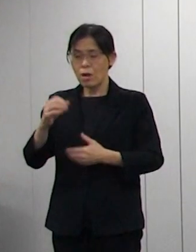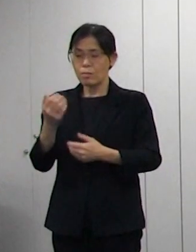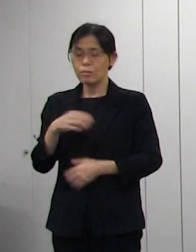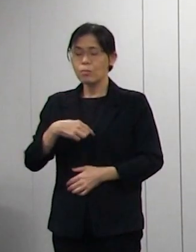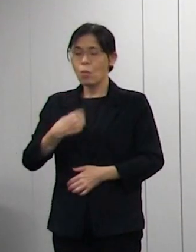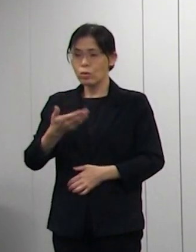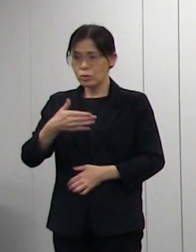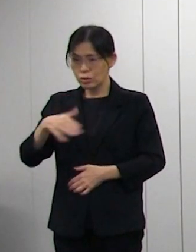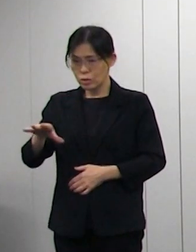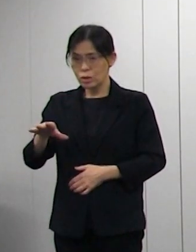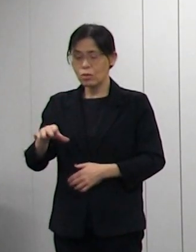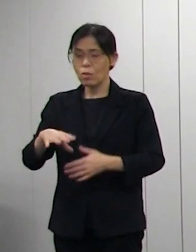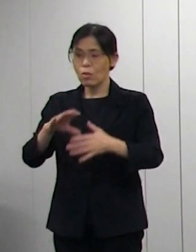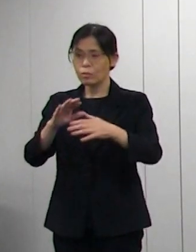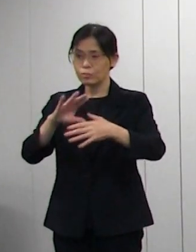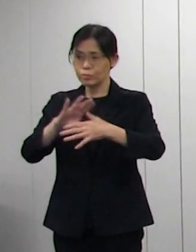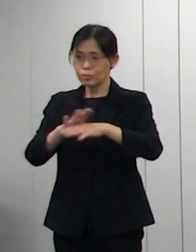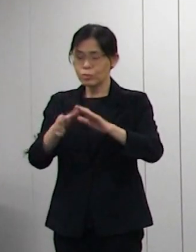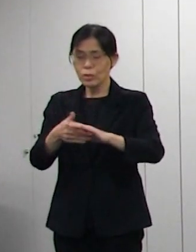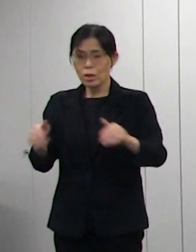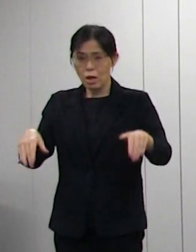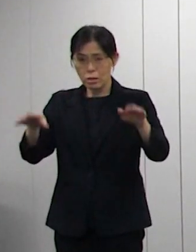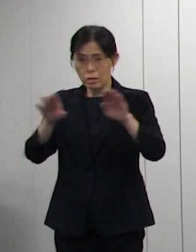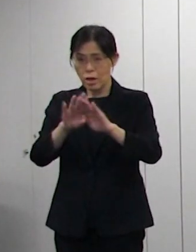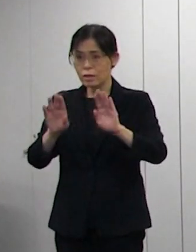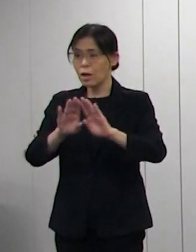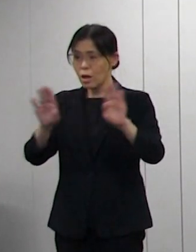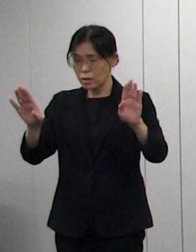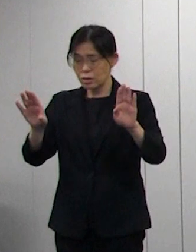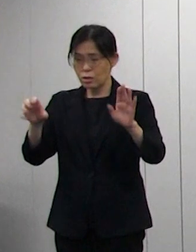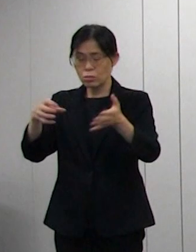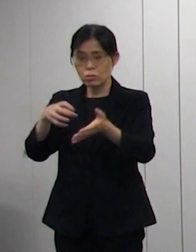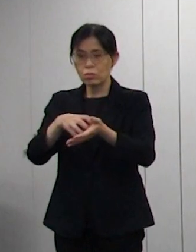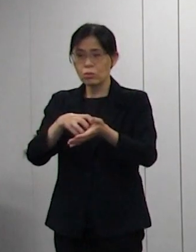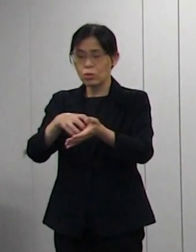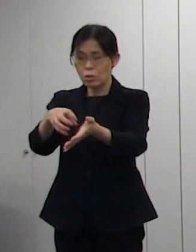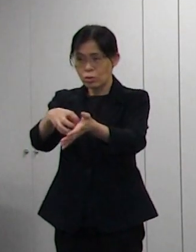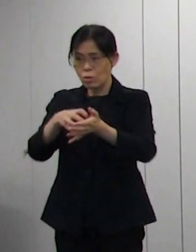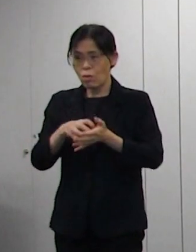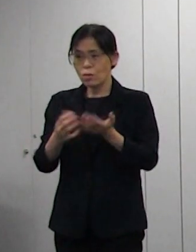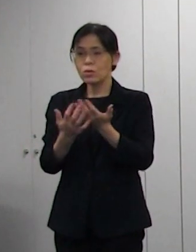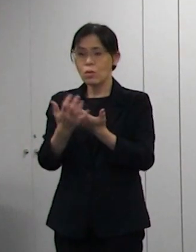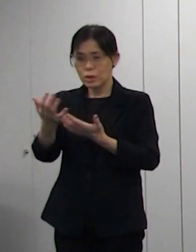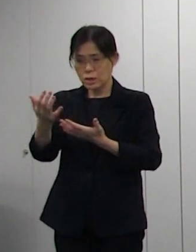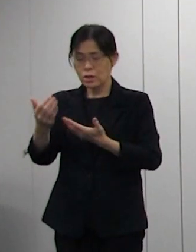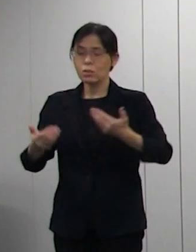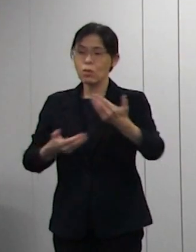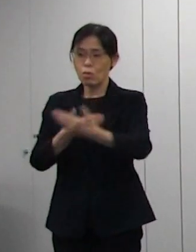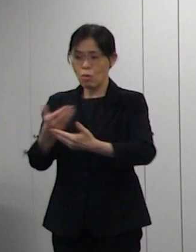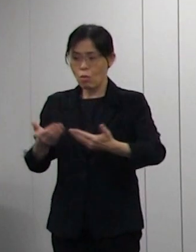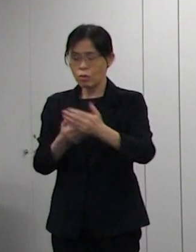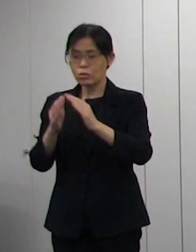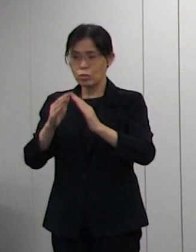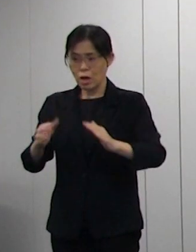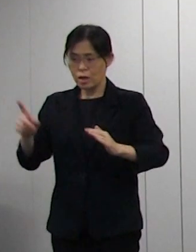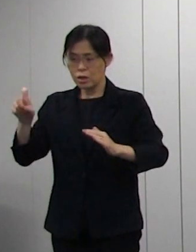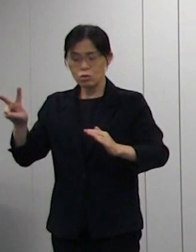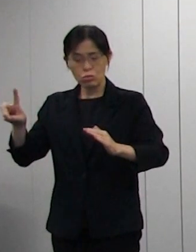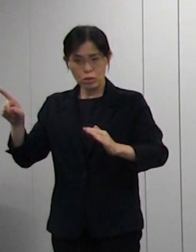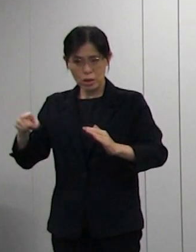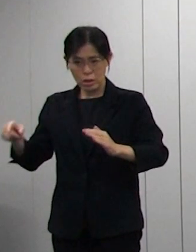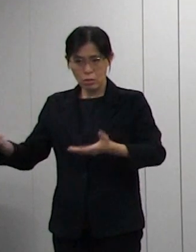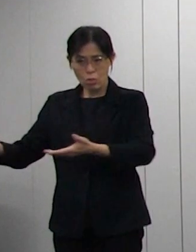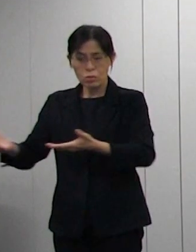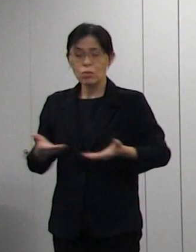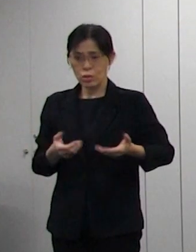で開催する表彰式や牧水公園でのマッチング単価交流会にご招待をさせていただきます